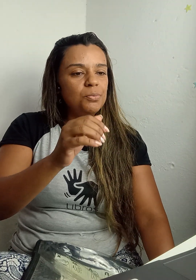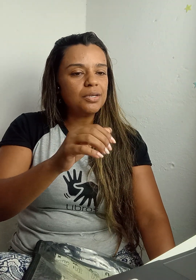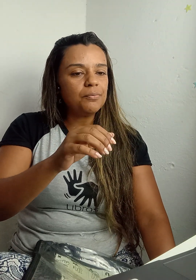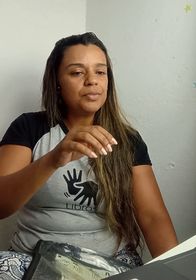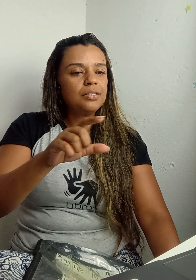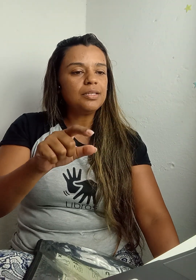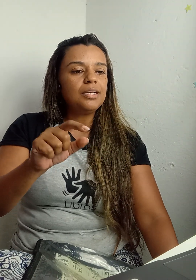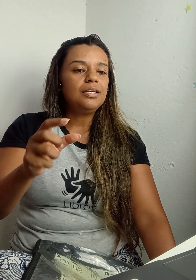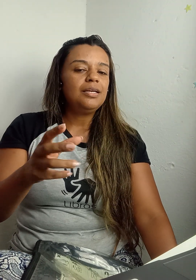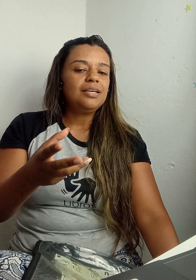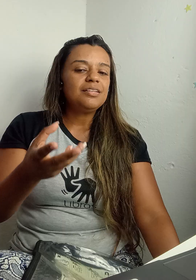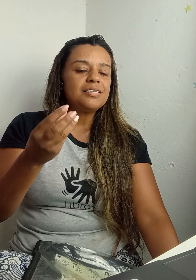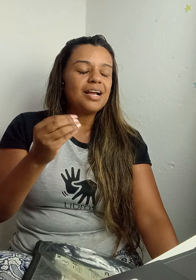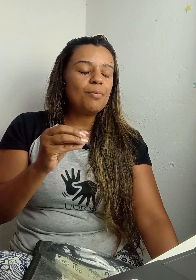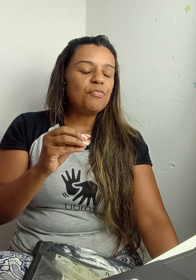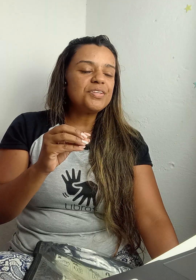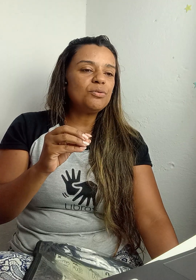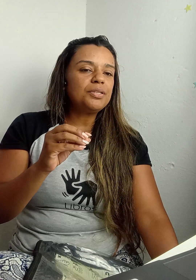rítmica, tá? Você acaba fazendo